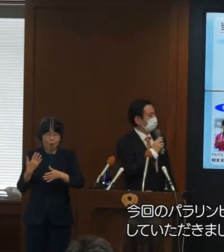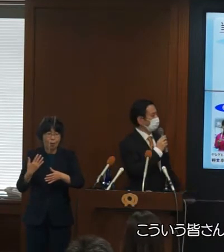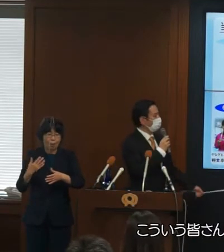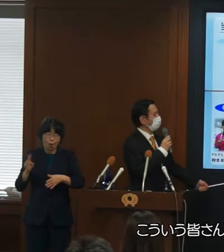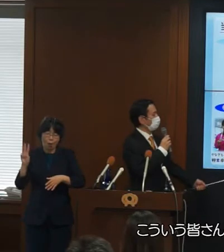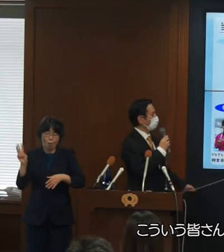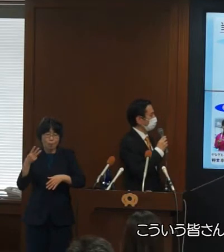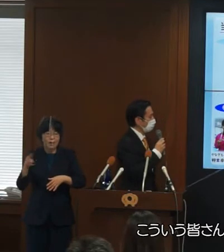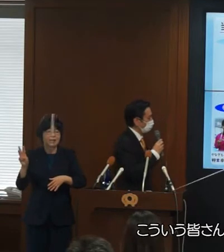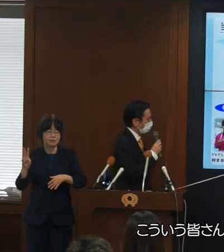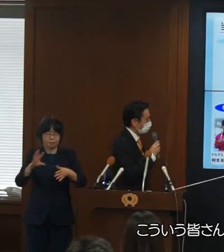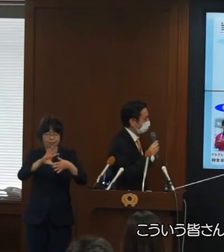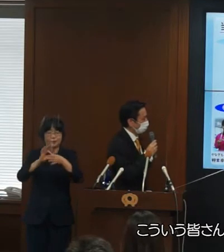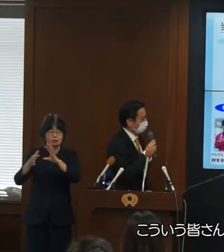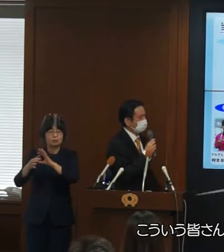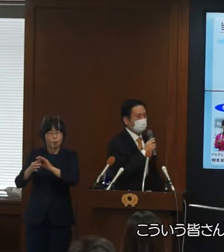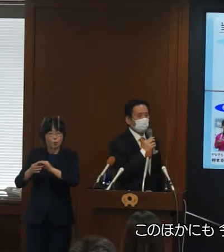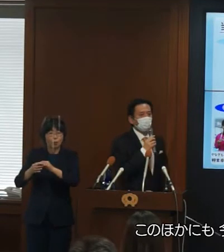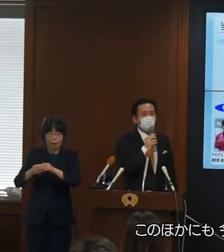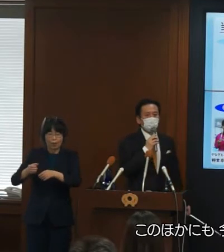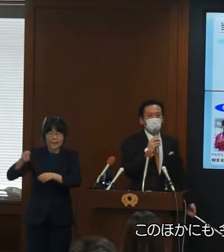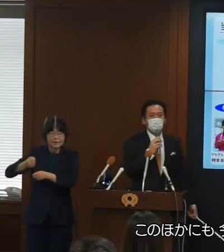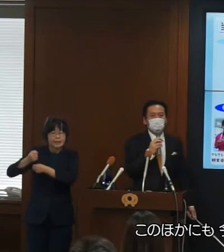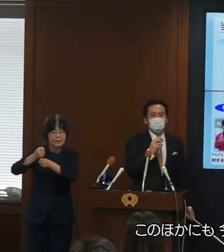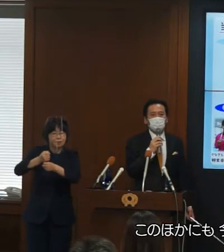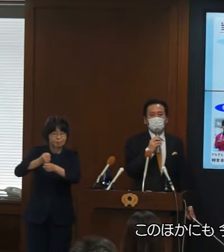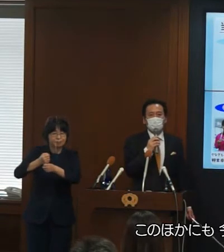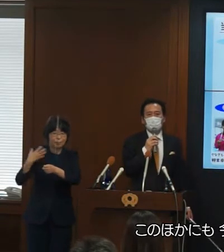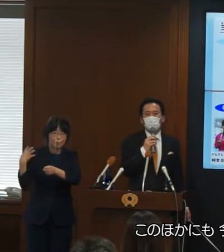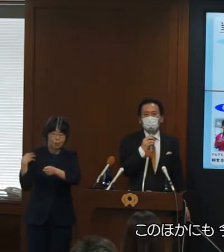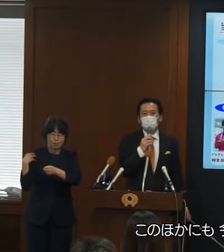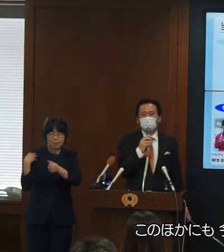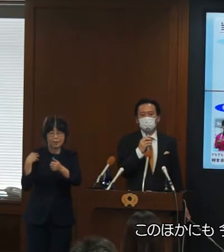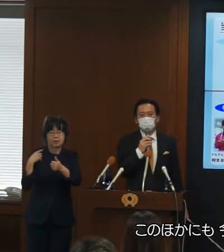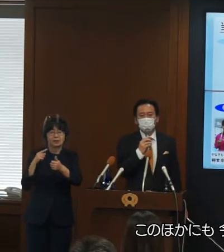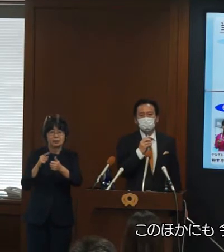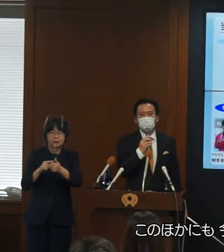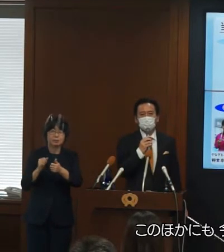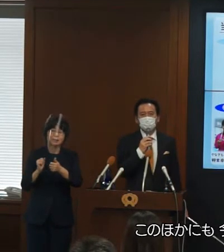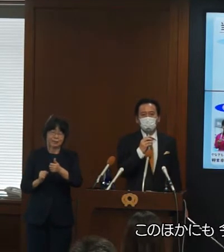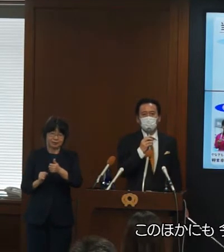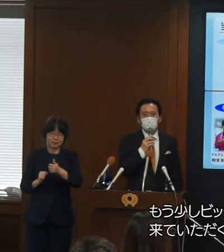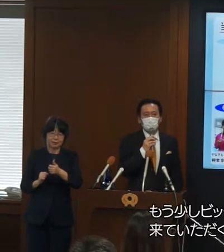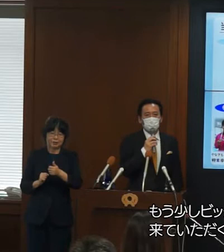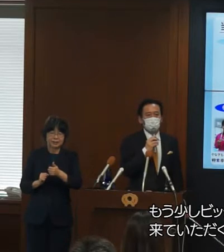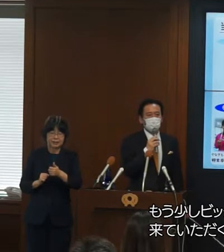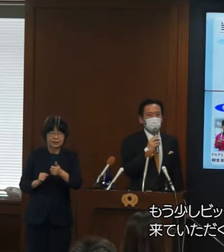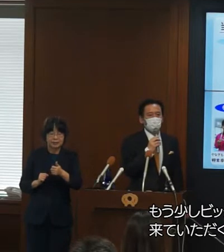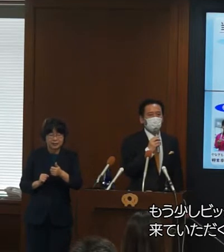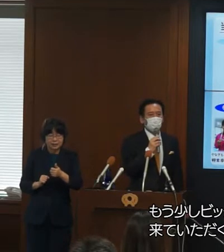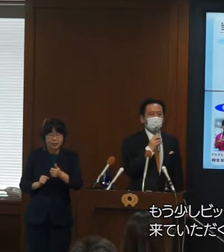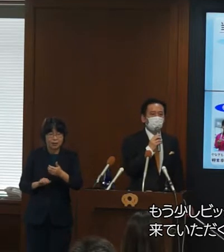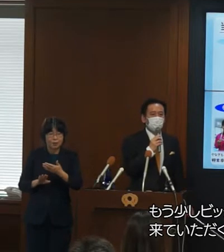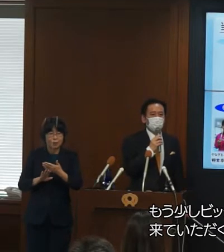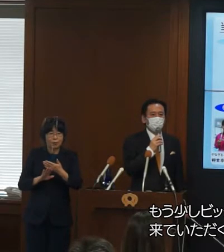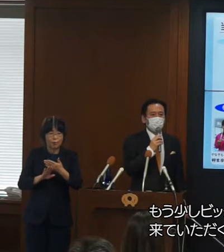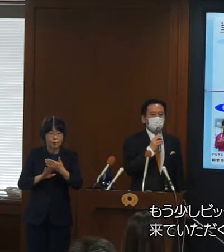ただきました、こういう皆さん方を考えています、この他にも今さまざまな調整をして、